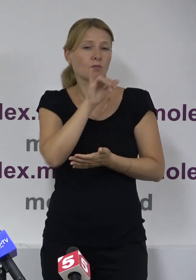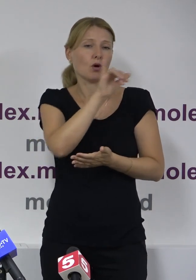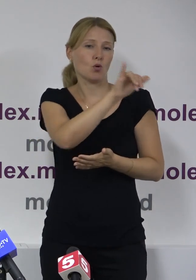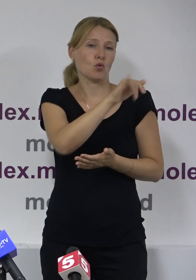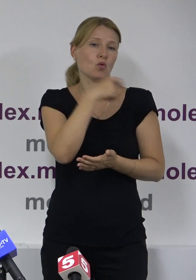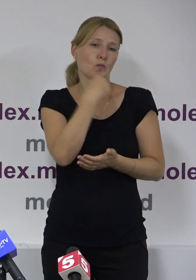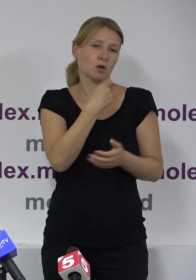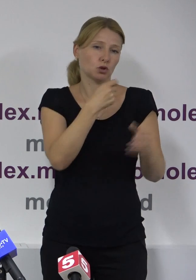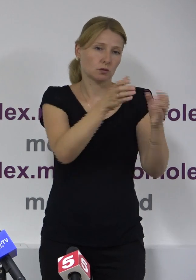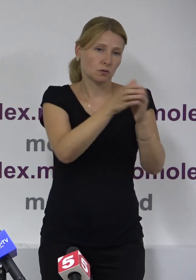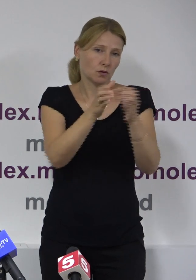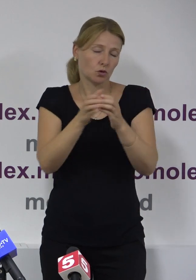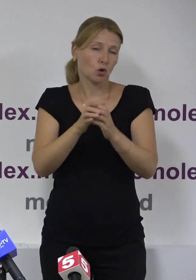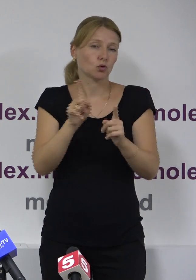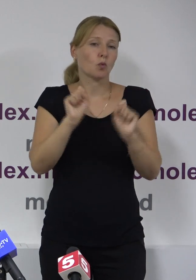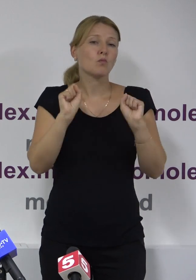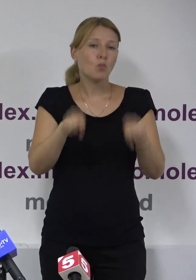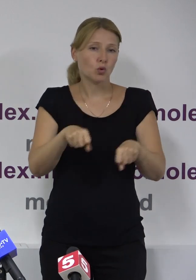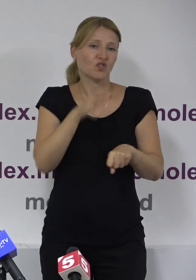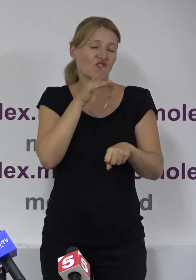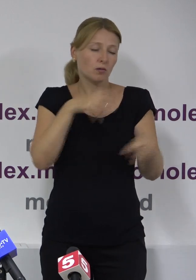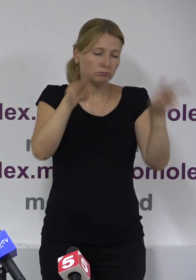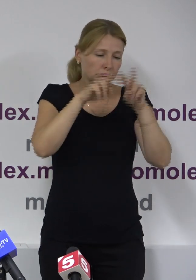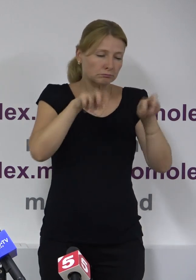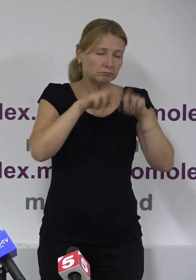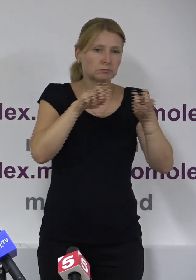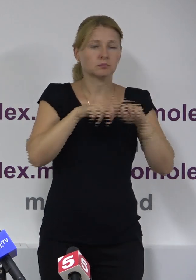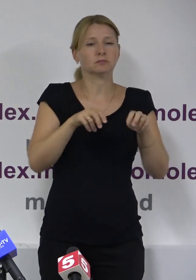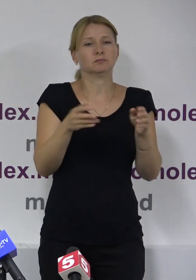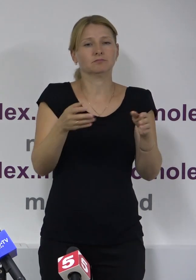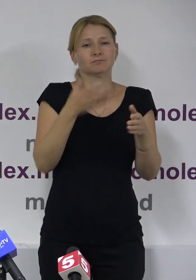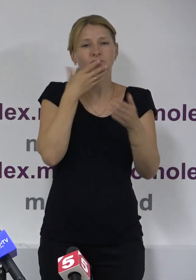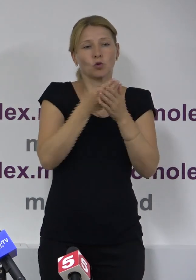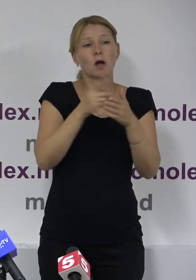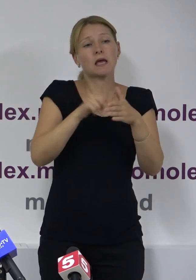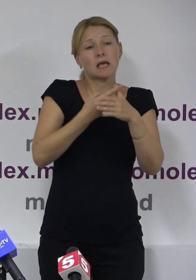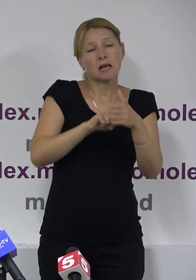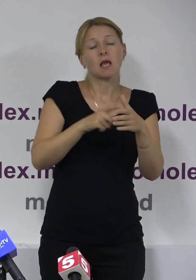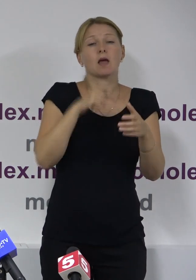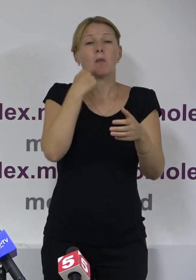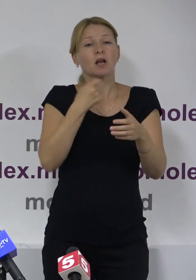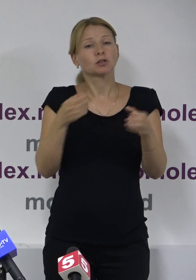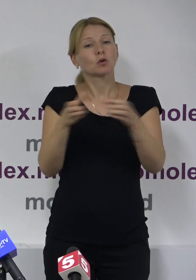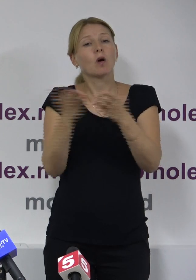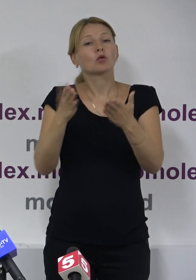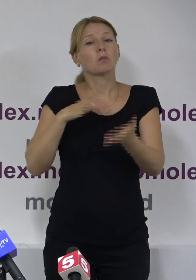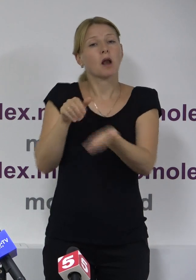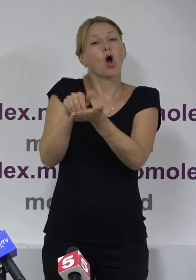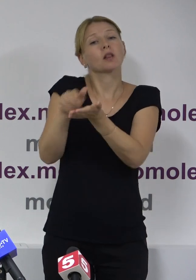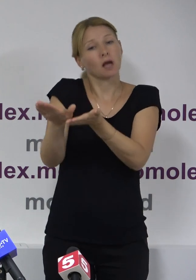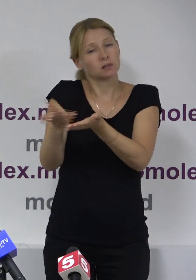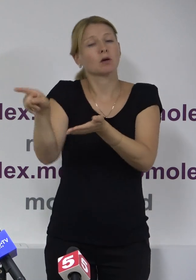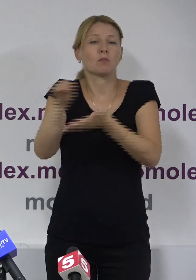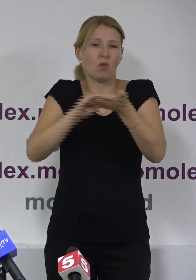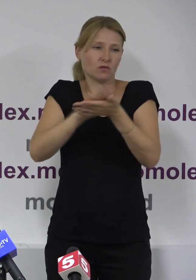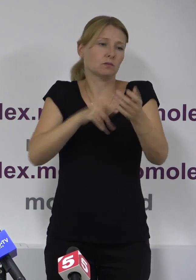fi analizate dosarele potențialilor blocuri sau a celor care au fost refuzați anterior. Sigur că vom